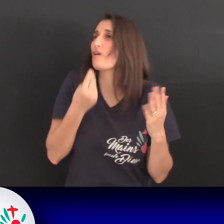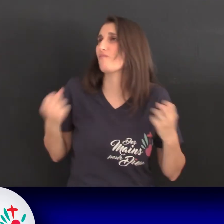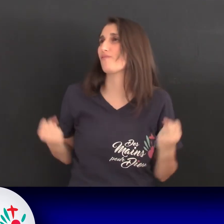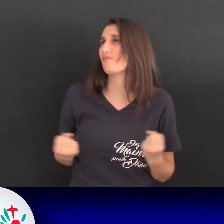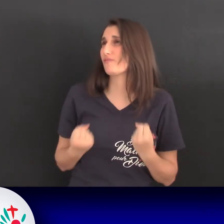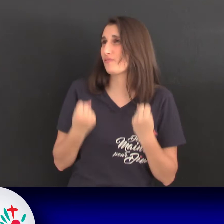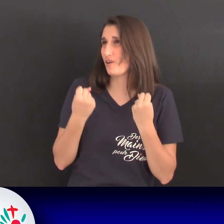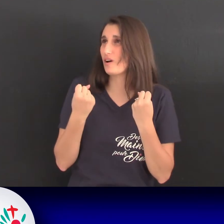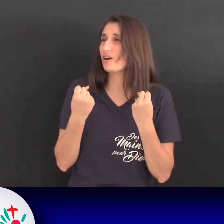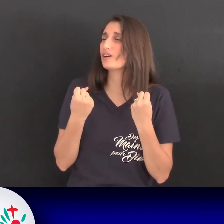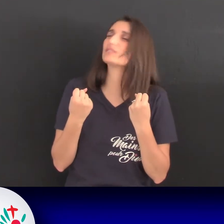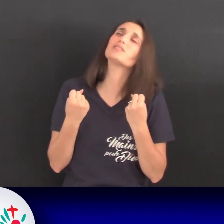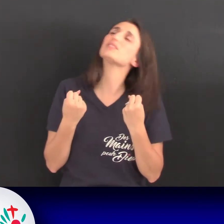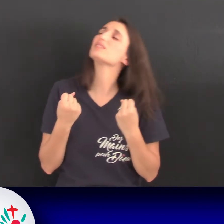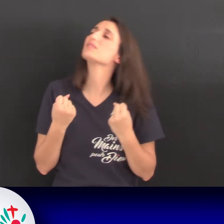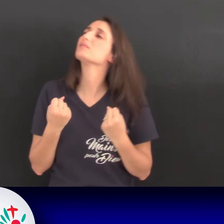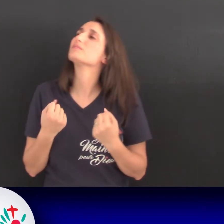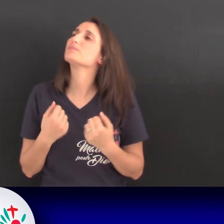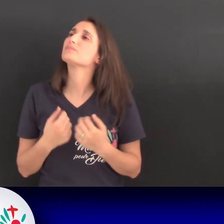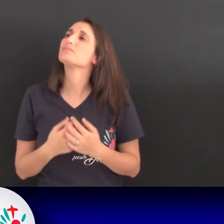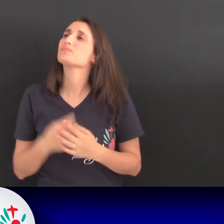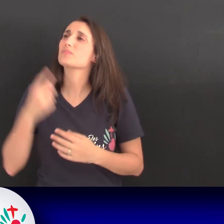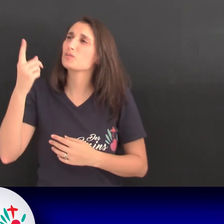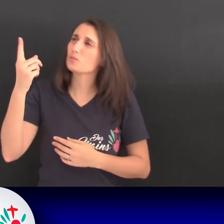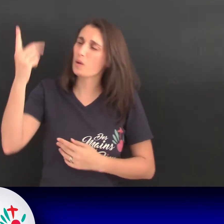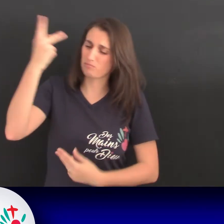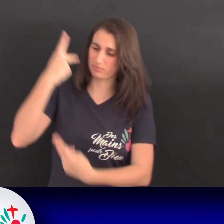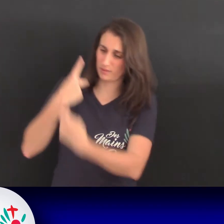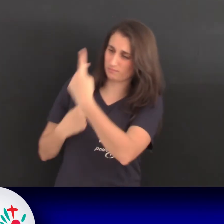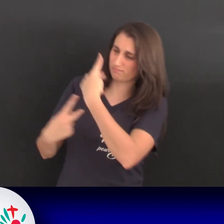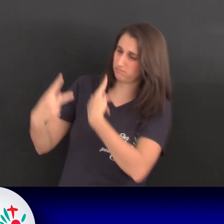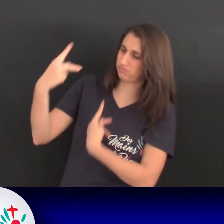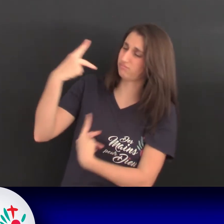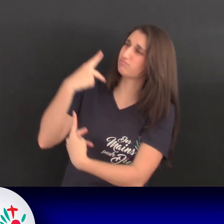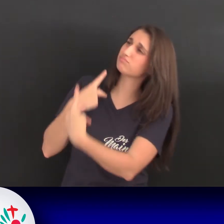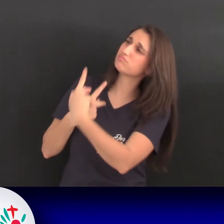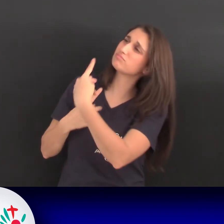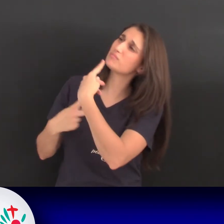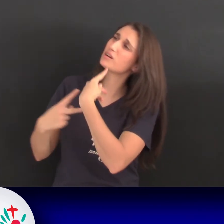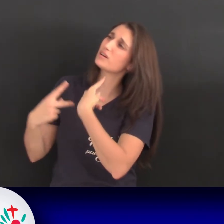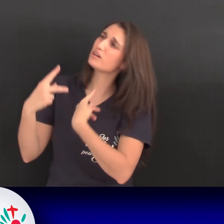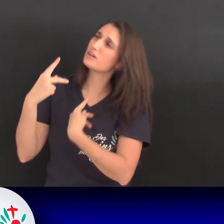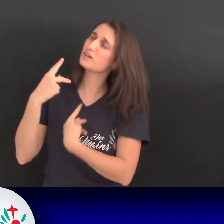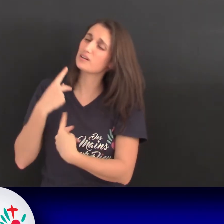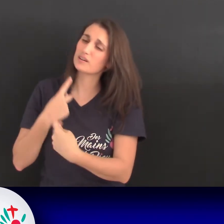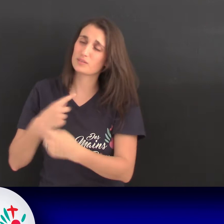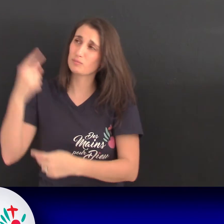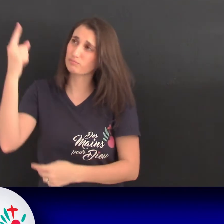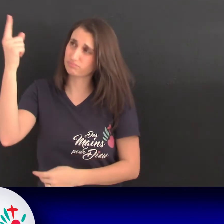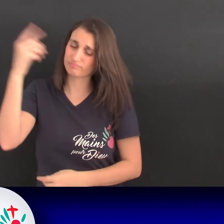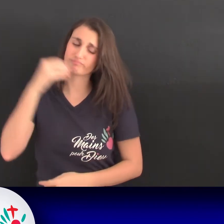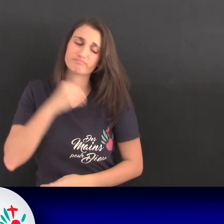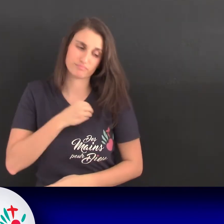parole, tu me restaures, tu me